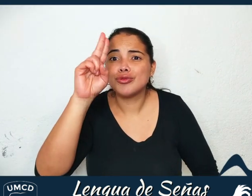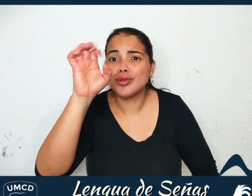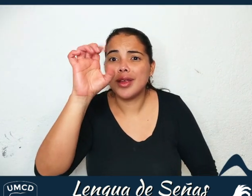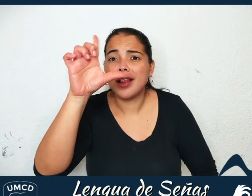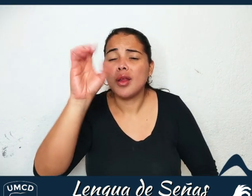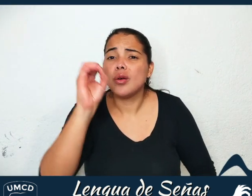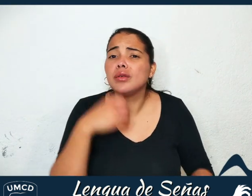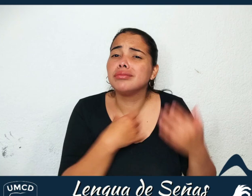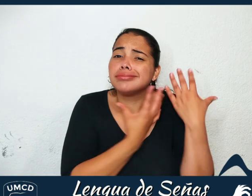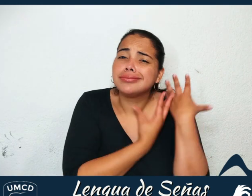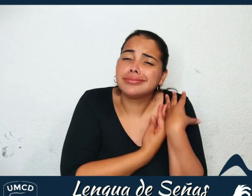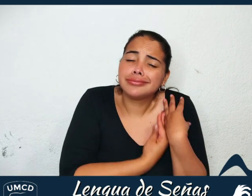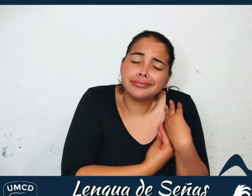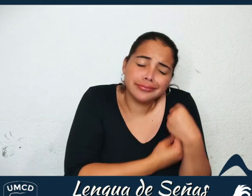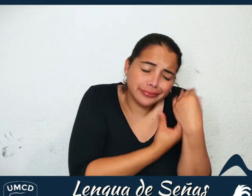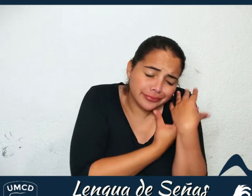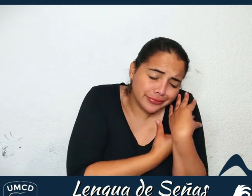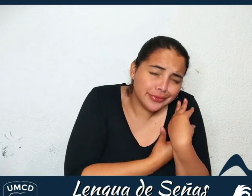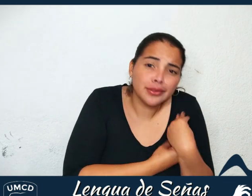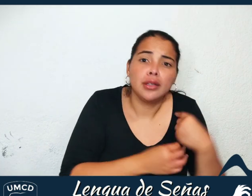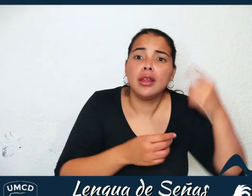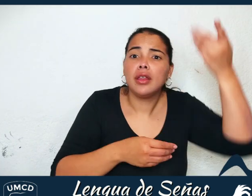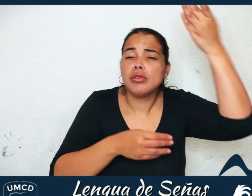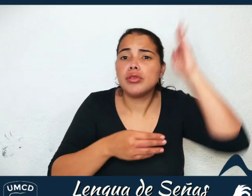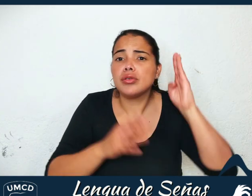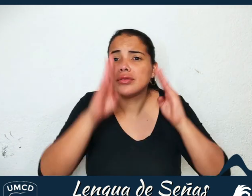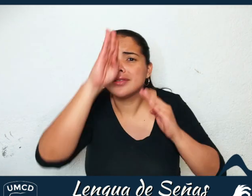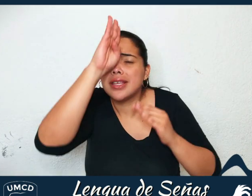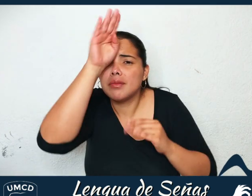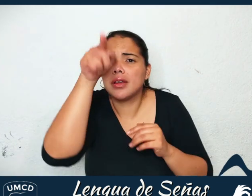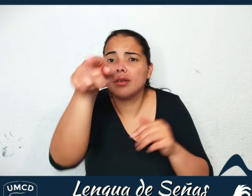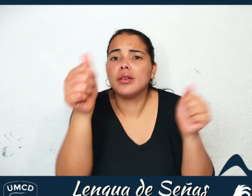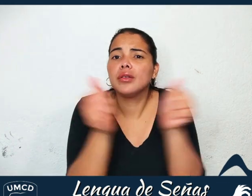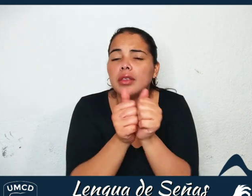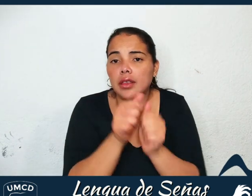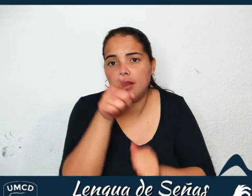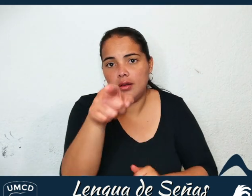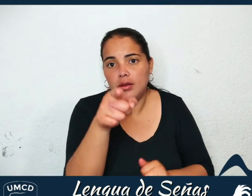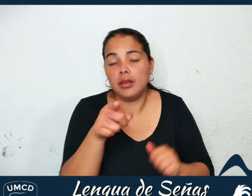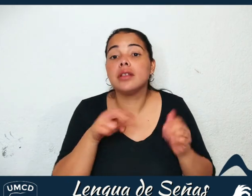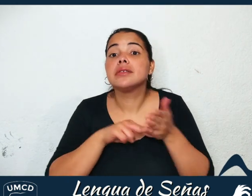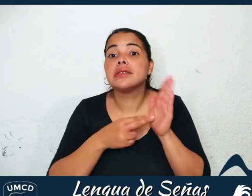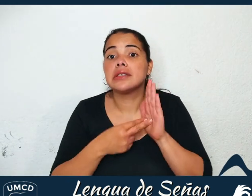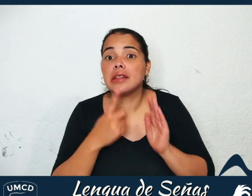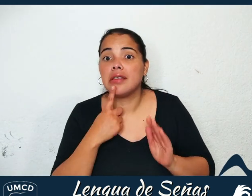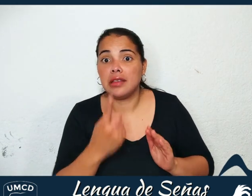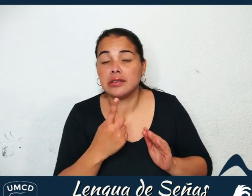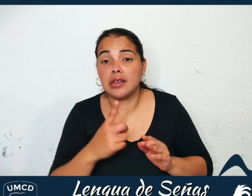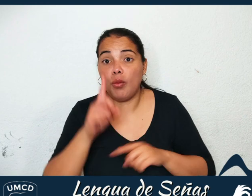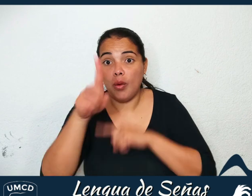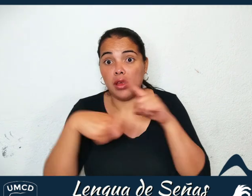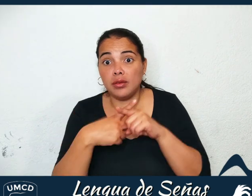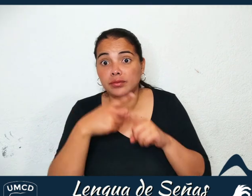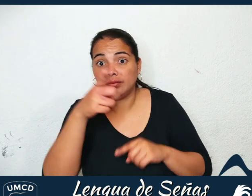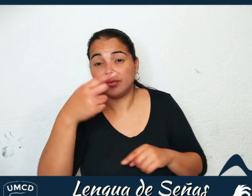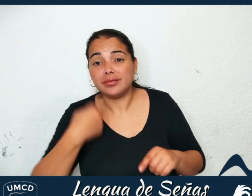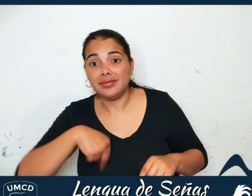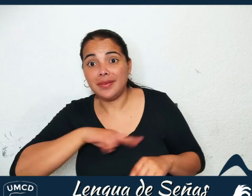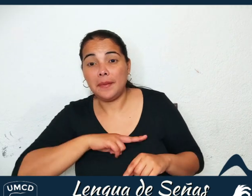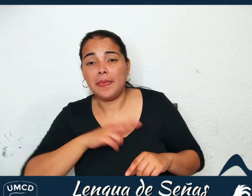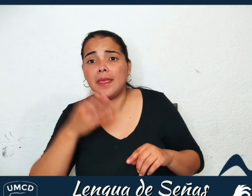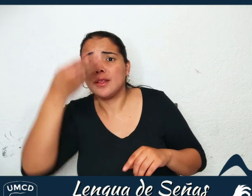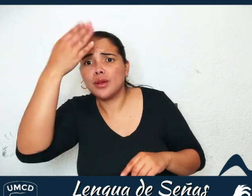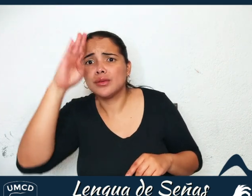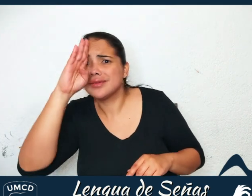palabra consolación o consolador, como se refiere en algunos versículos, Jesucristo hablando referente al